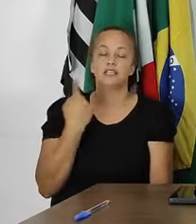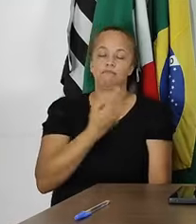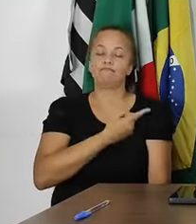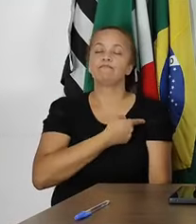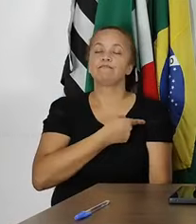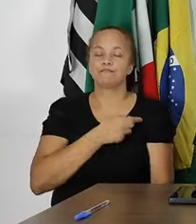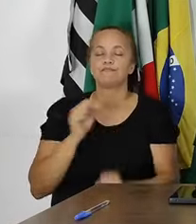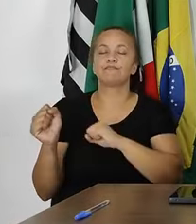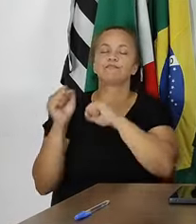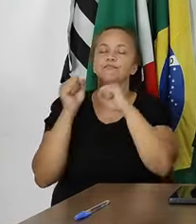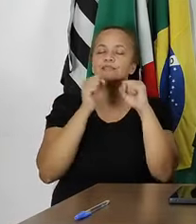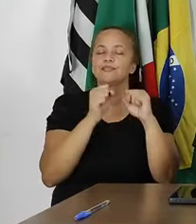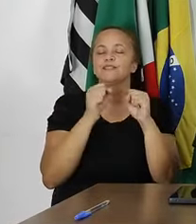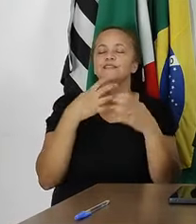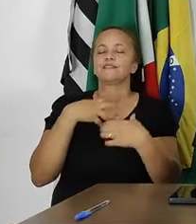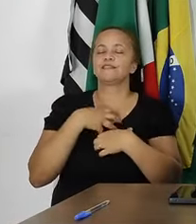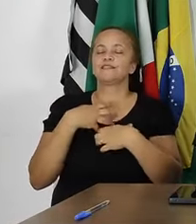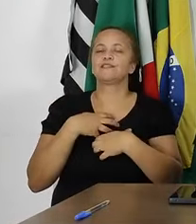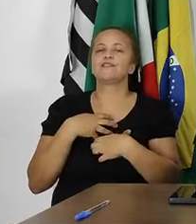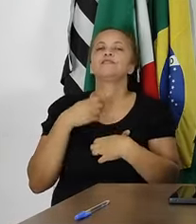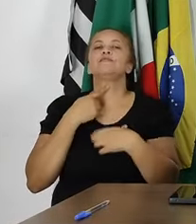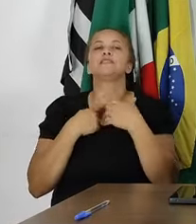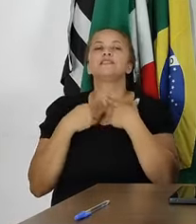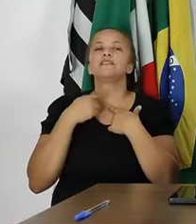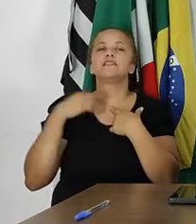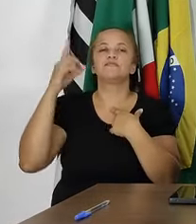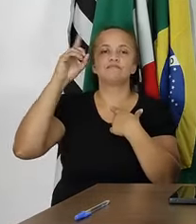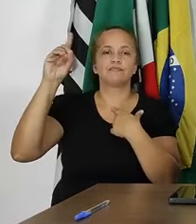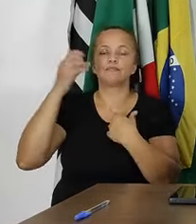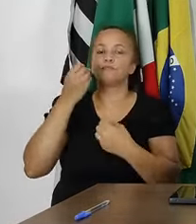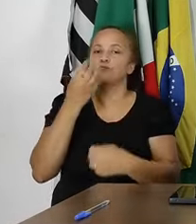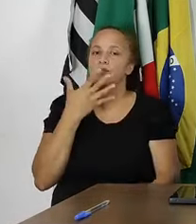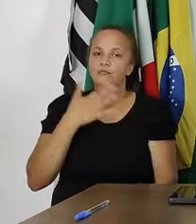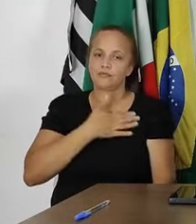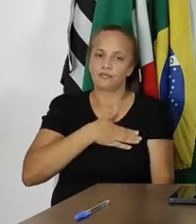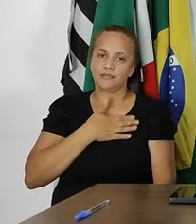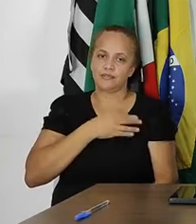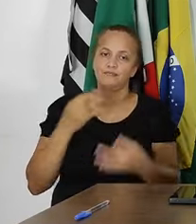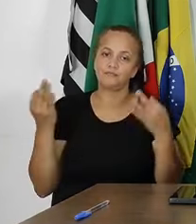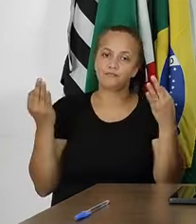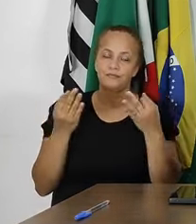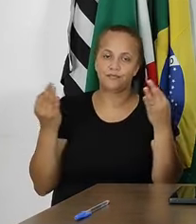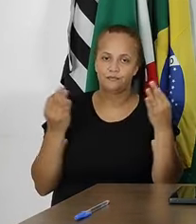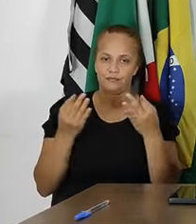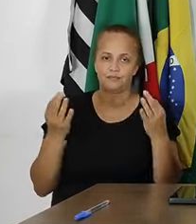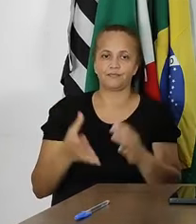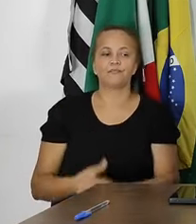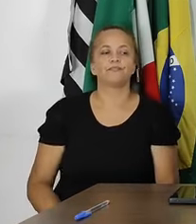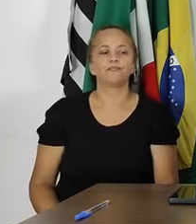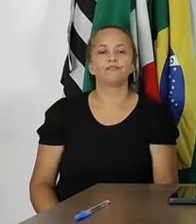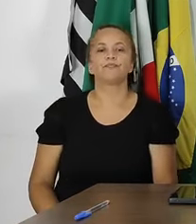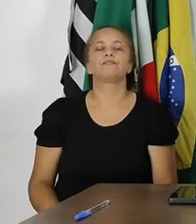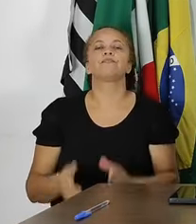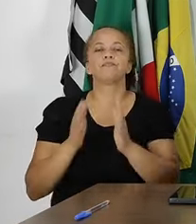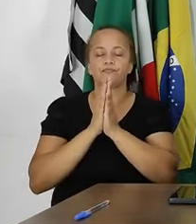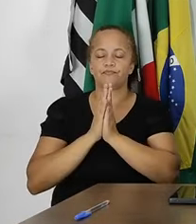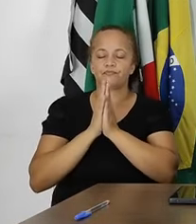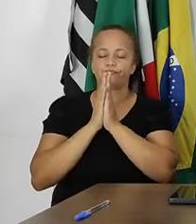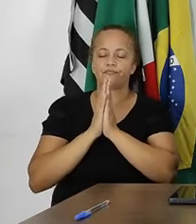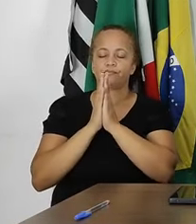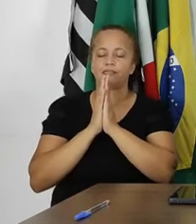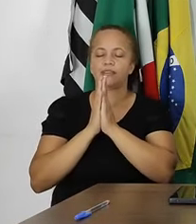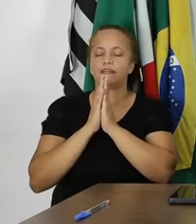possamos experimentar a vontade de Deus, que é boa, agradável e perfeita. Eu quero orar para encerrar essa ministração e